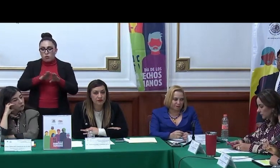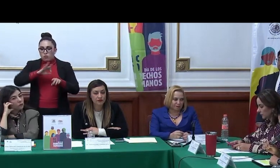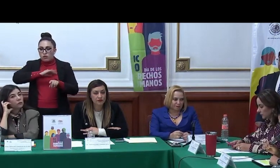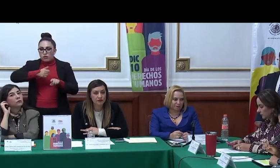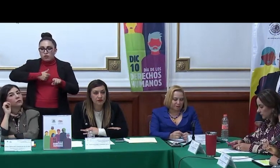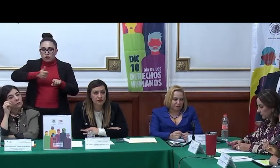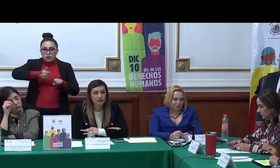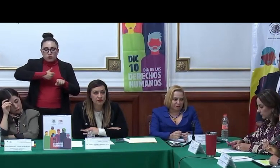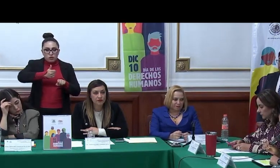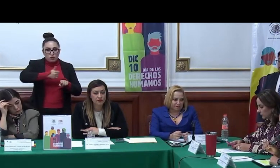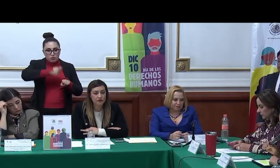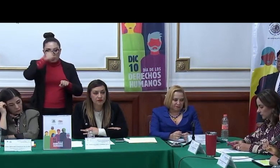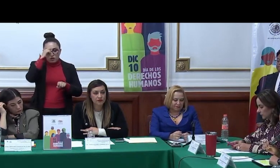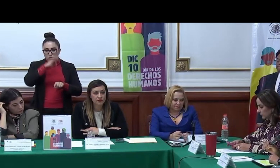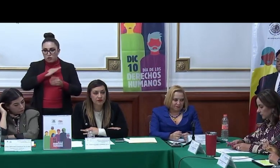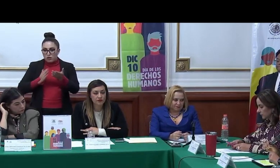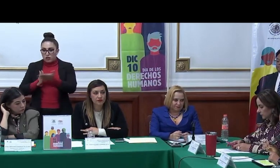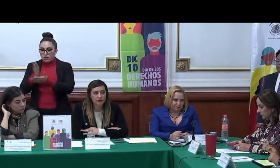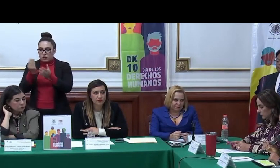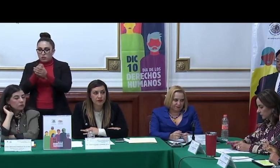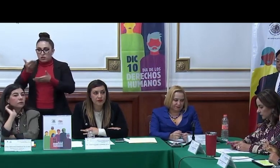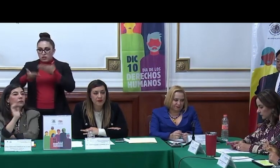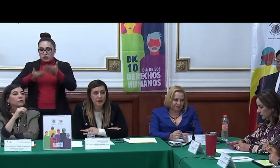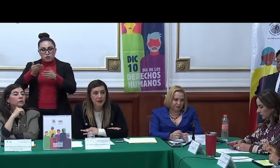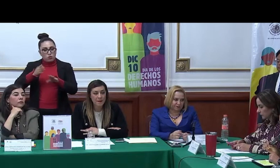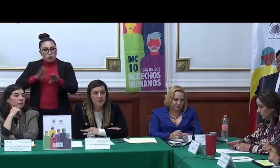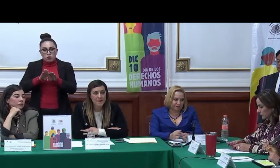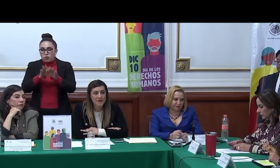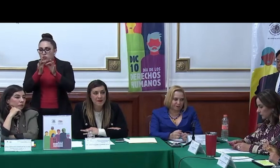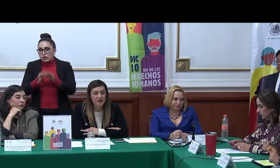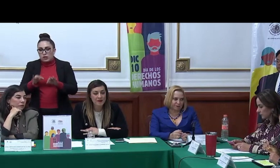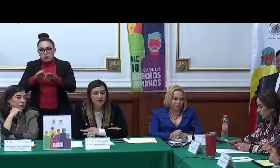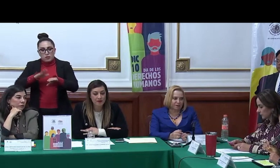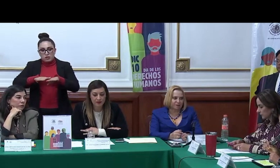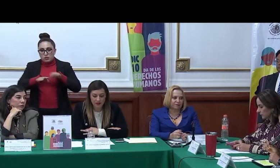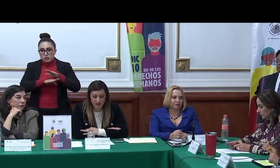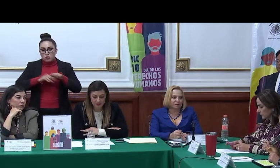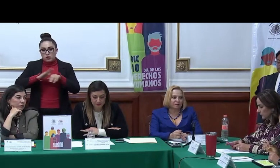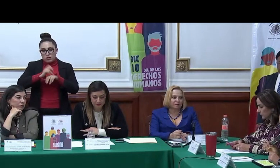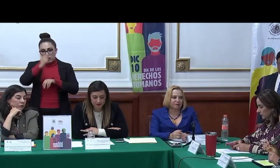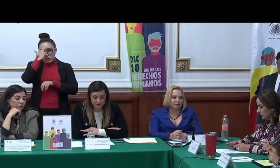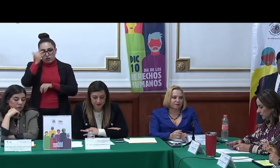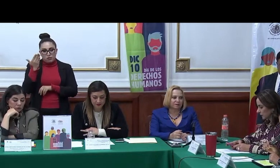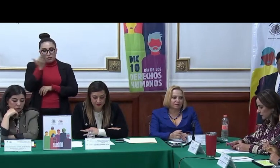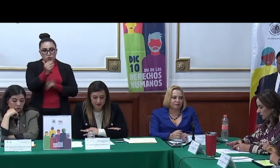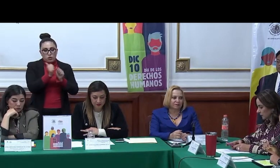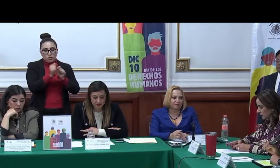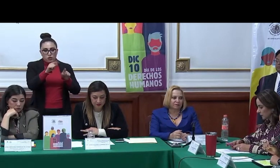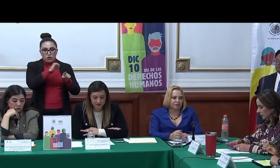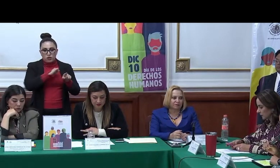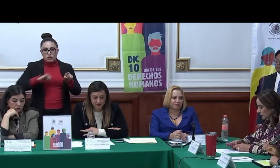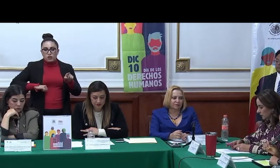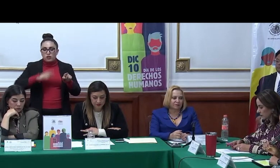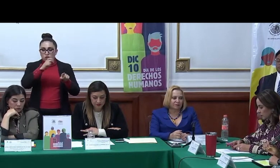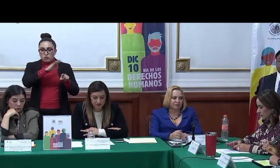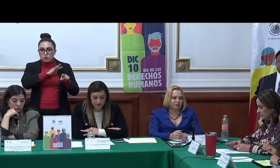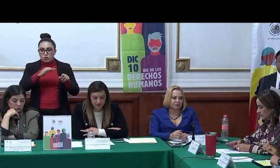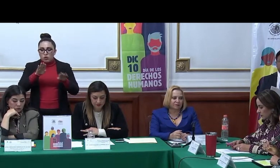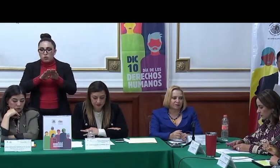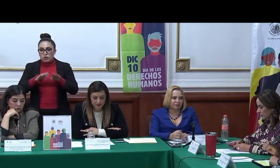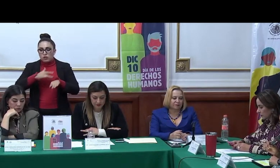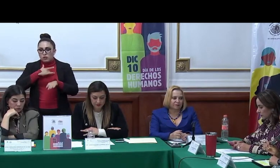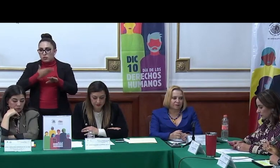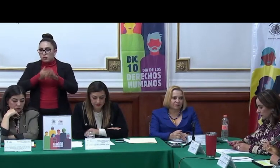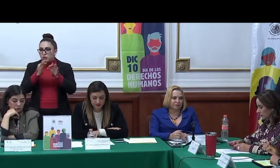a servicios esenciales. Por ello, el llamado a las alcaldías se centra en atender estas necesidades de